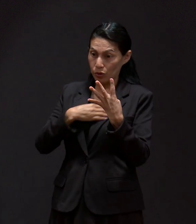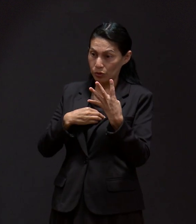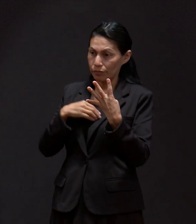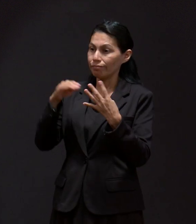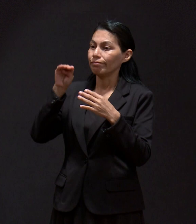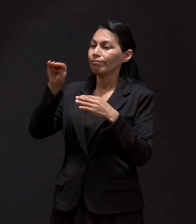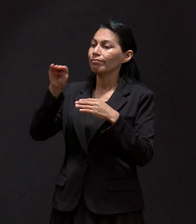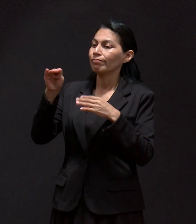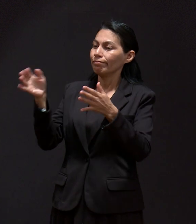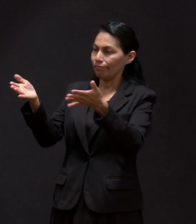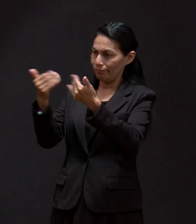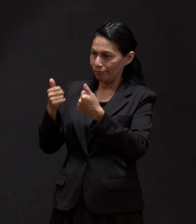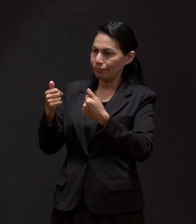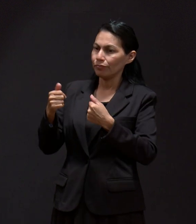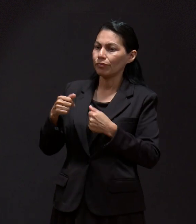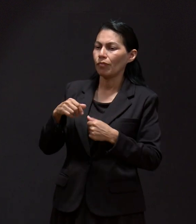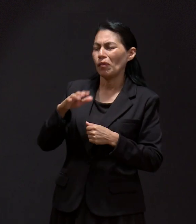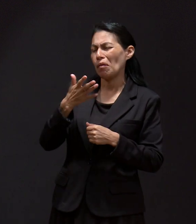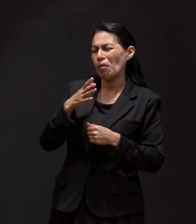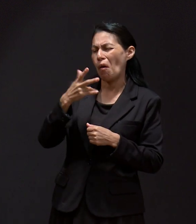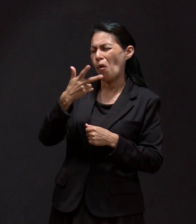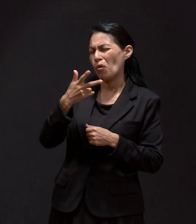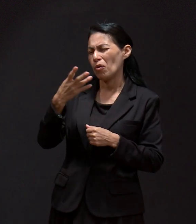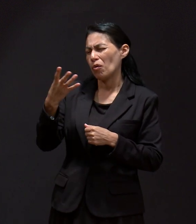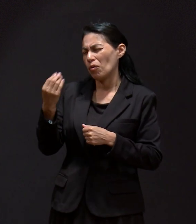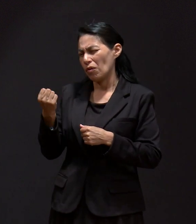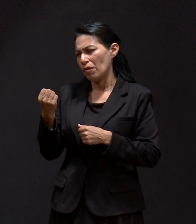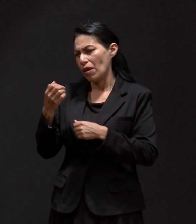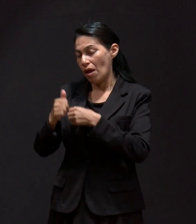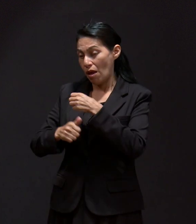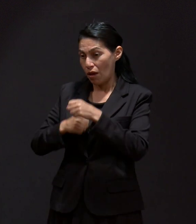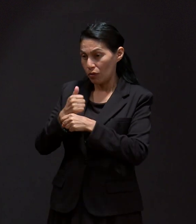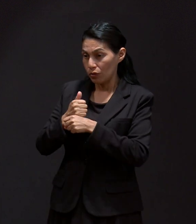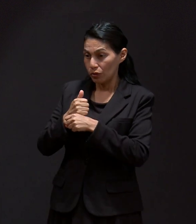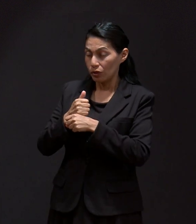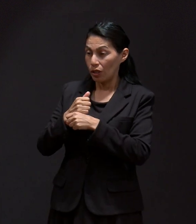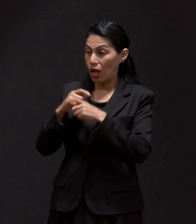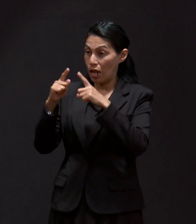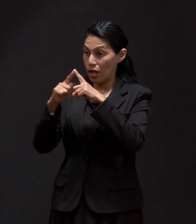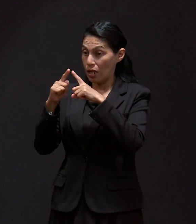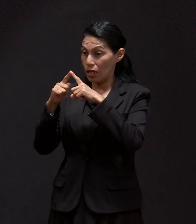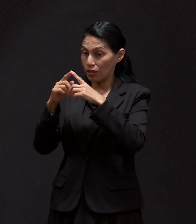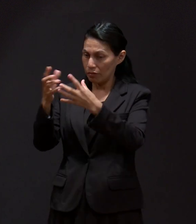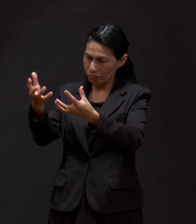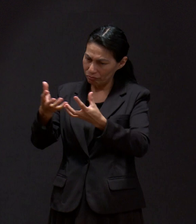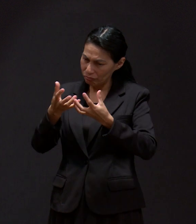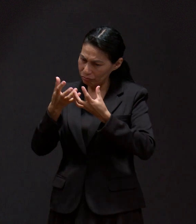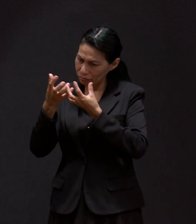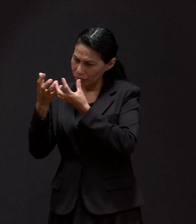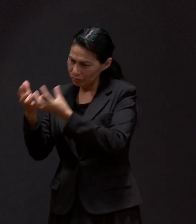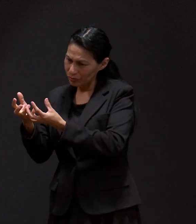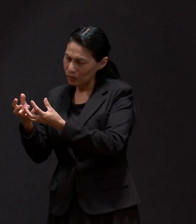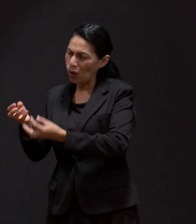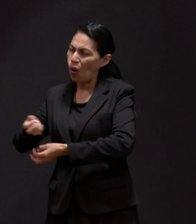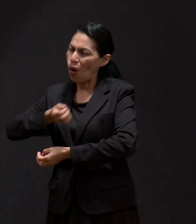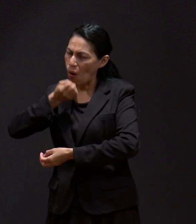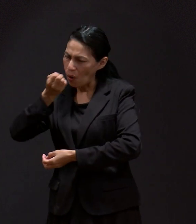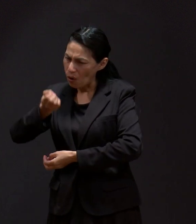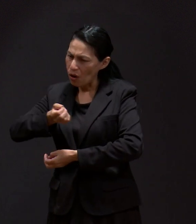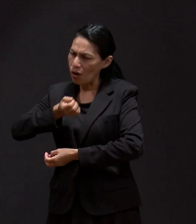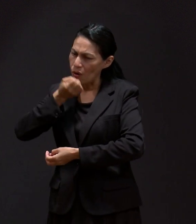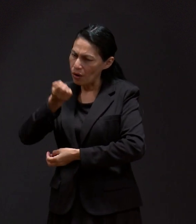llevaba a los cuatro hijos que éramos pequeños como de ocho y nueve años a la iglesia horas y ahí